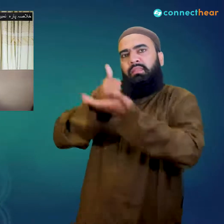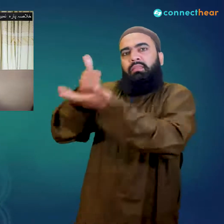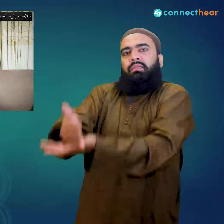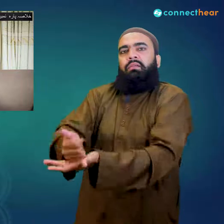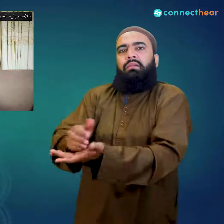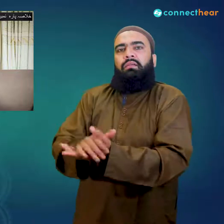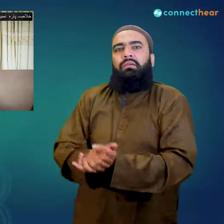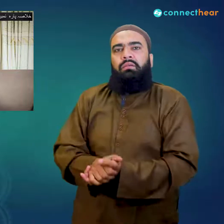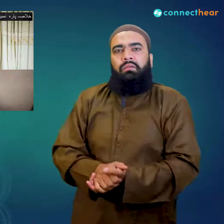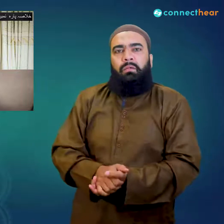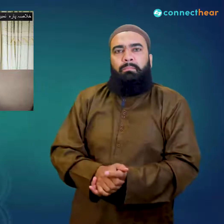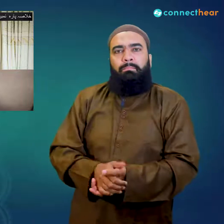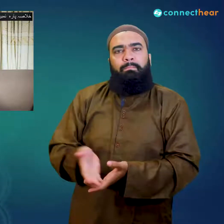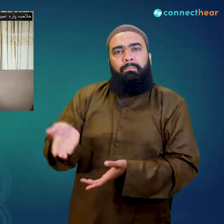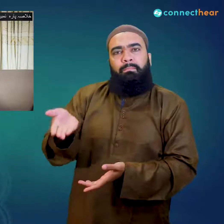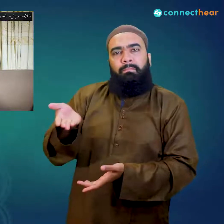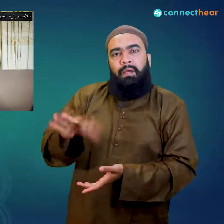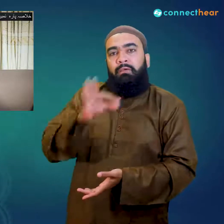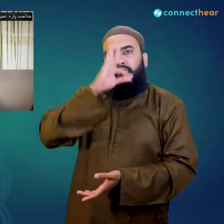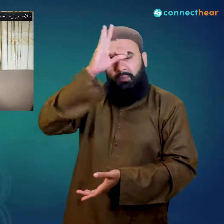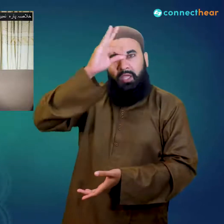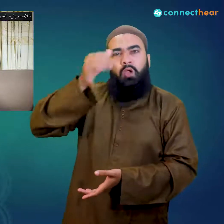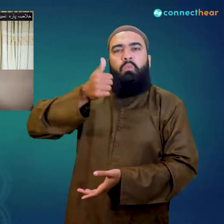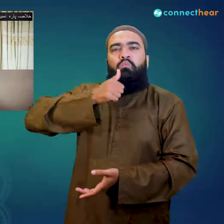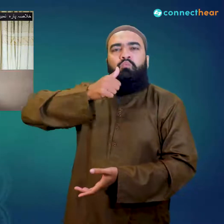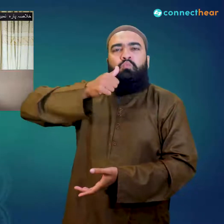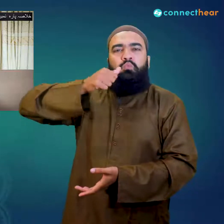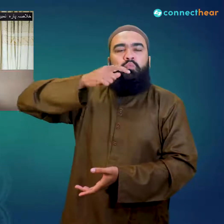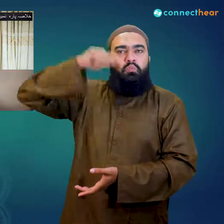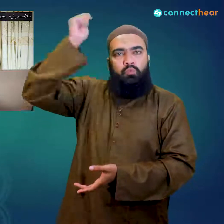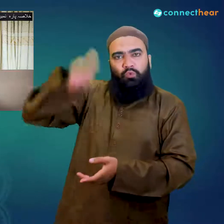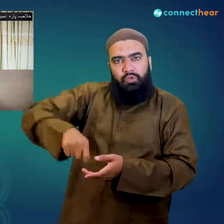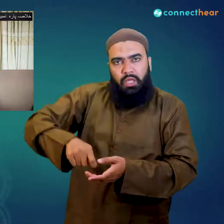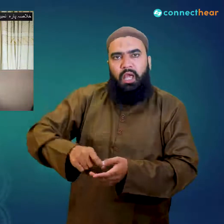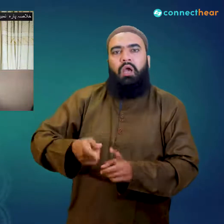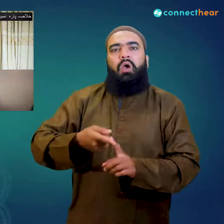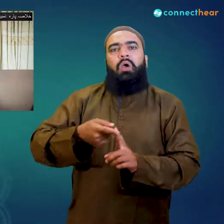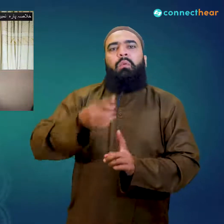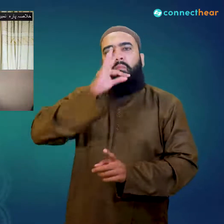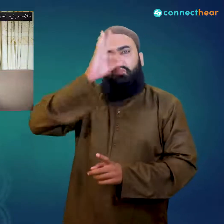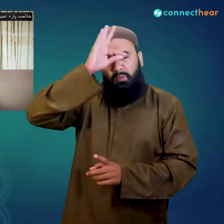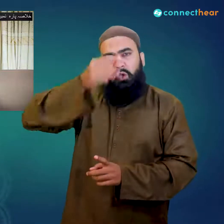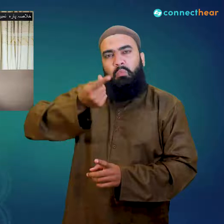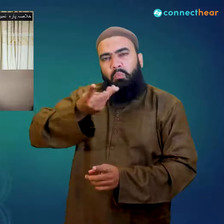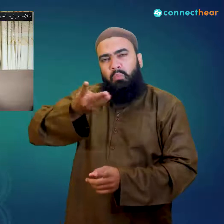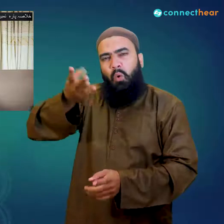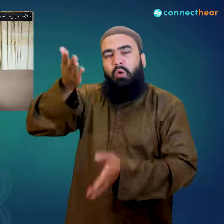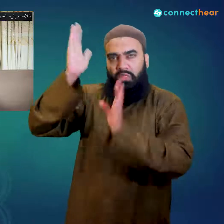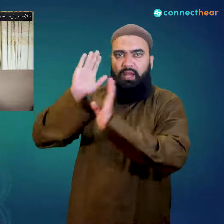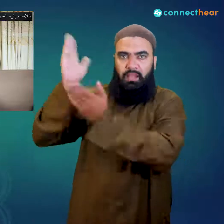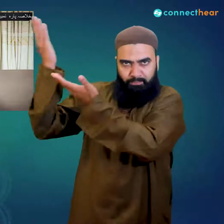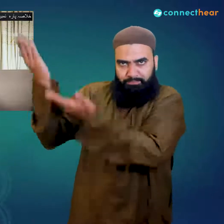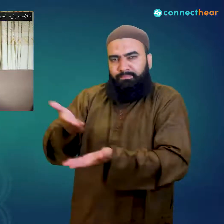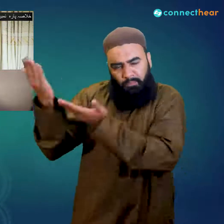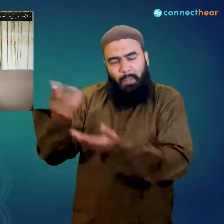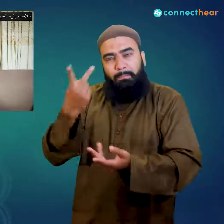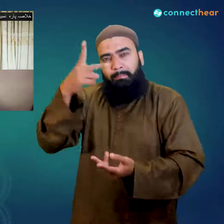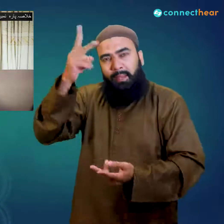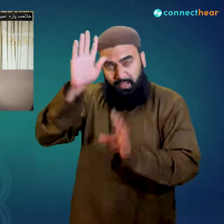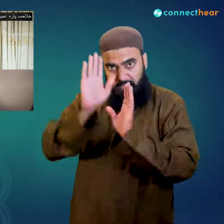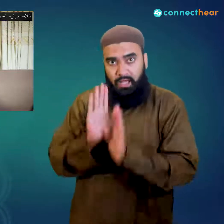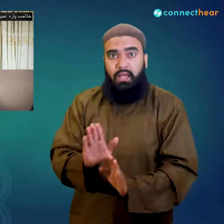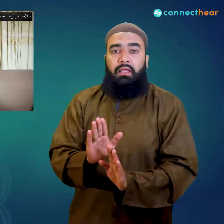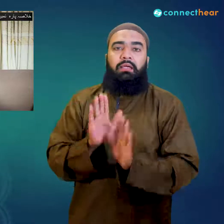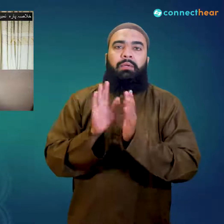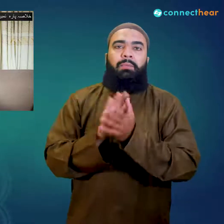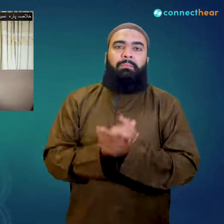عطا کی تھی، اور حضرت موسیٰ علیہ السلام ان کی طرف نبی بنا کر بھیجے گئے، اور بنی اسرائیل میں کثرت کے